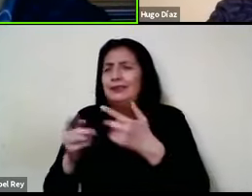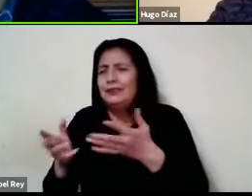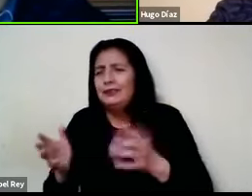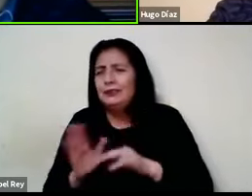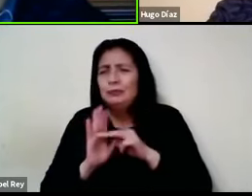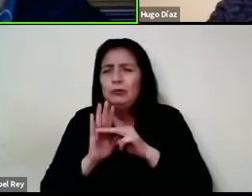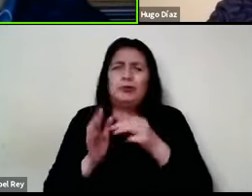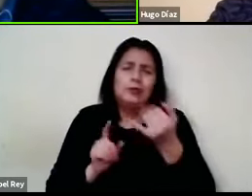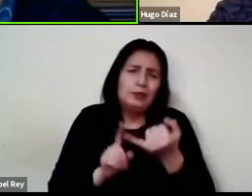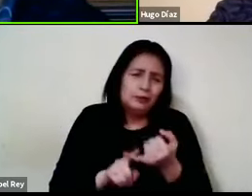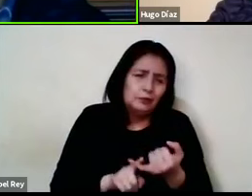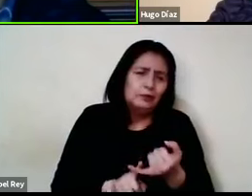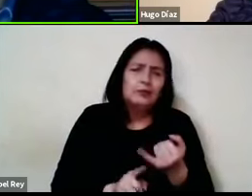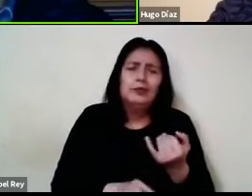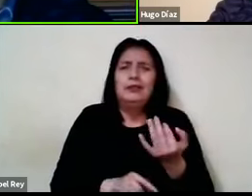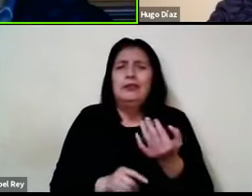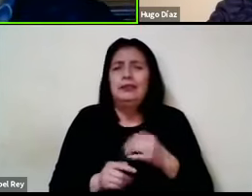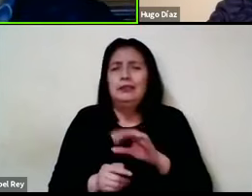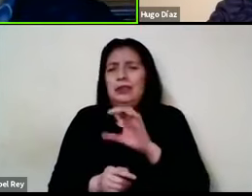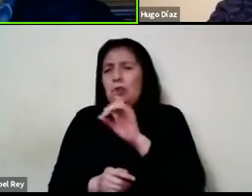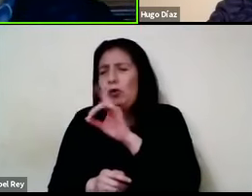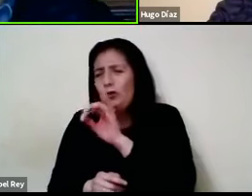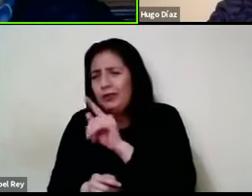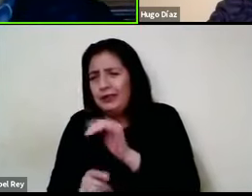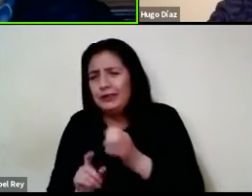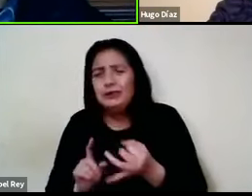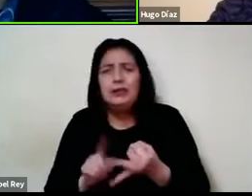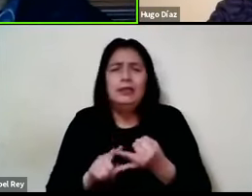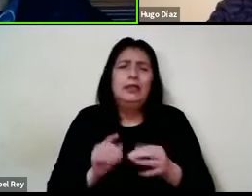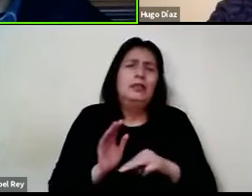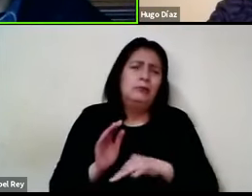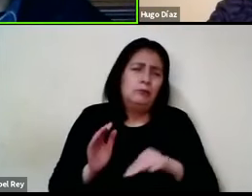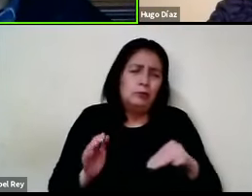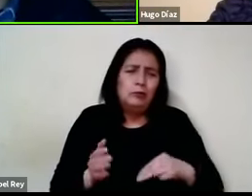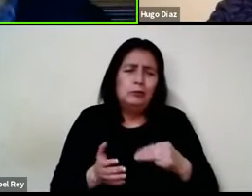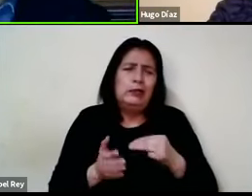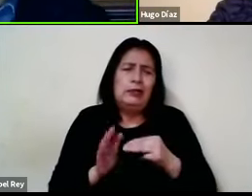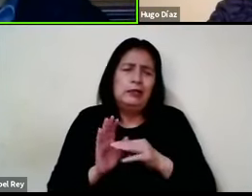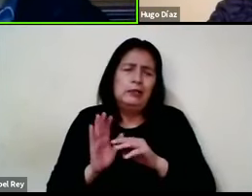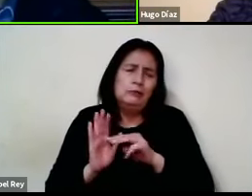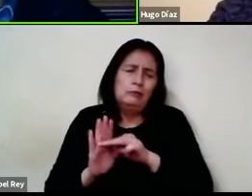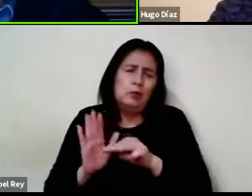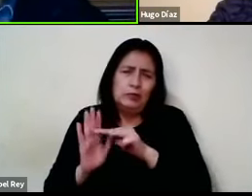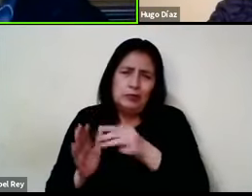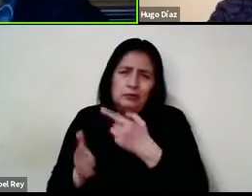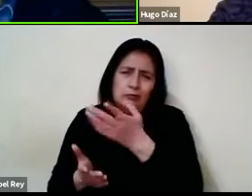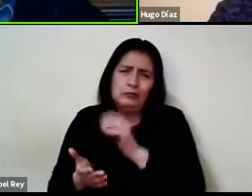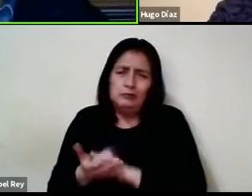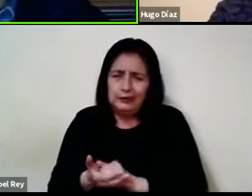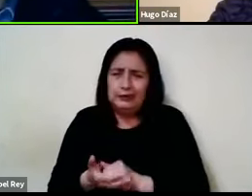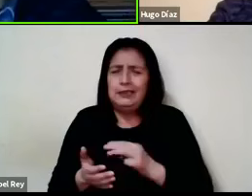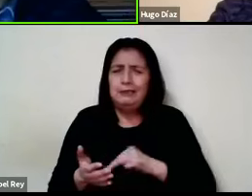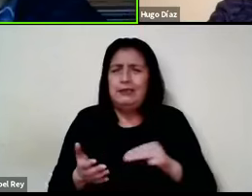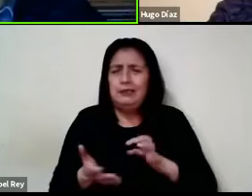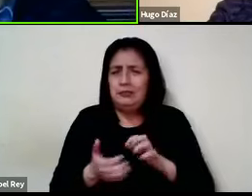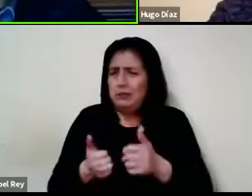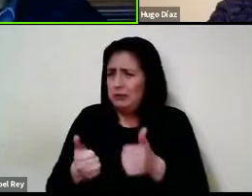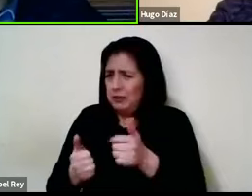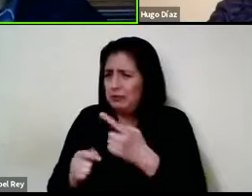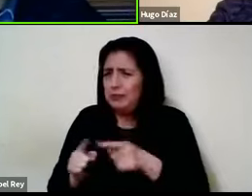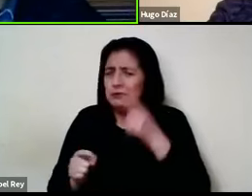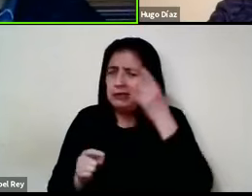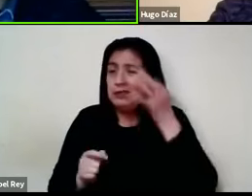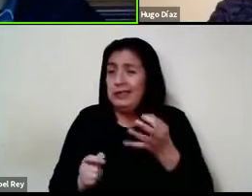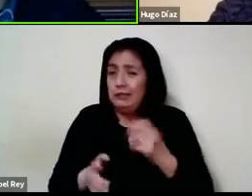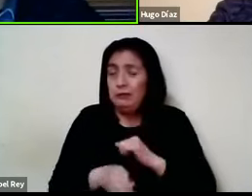Román, el modelo, por ejemplo, de la ODEC, el modelo del ministerio, que no están mal, están muy bien, pero creemos, por la